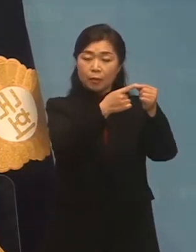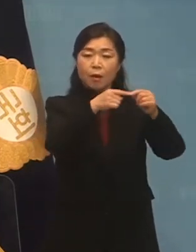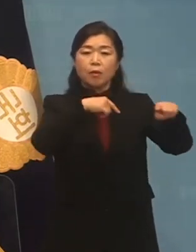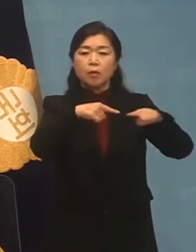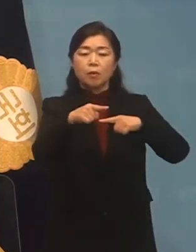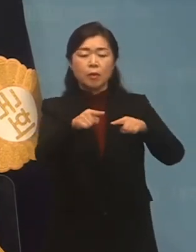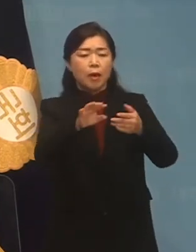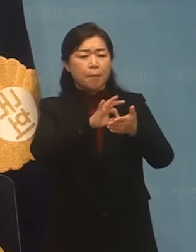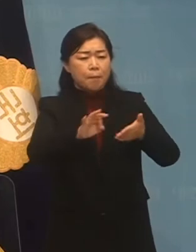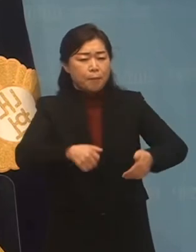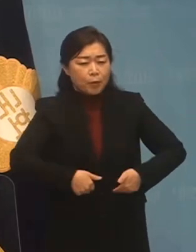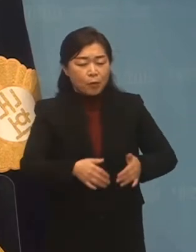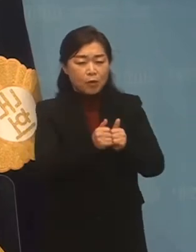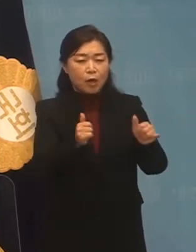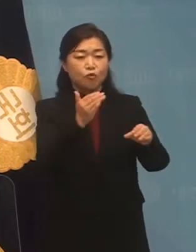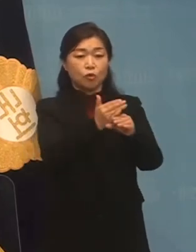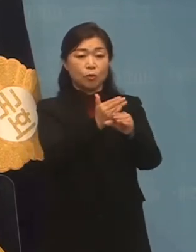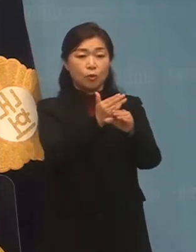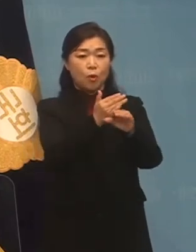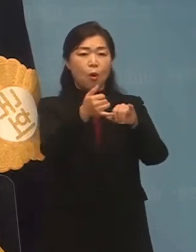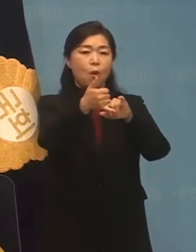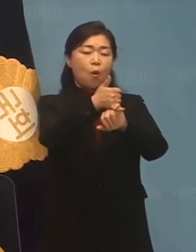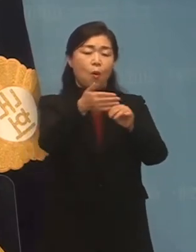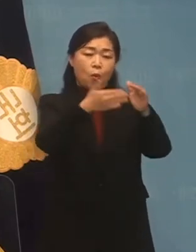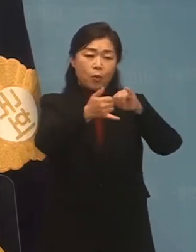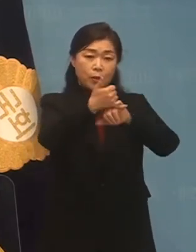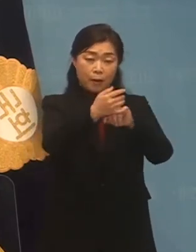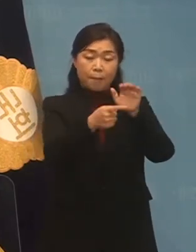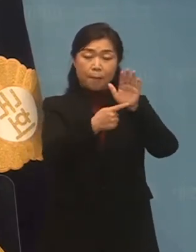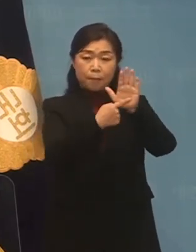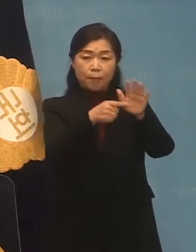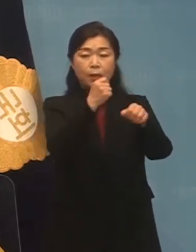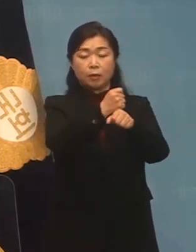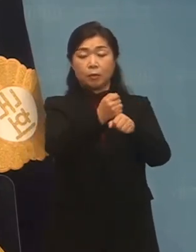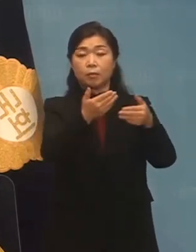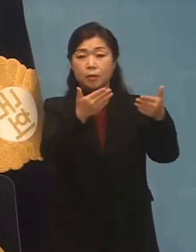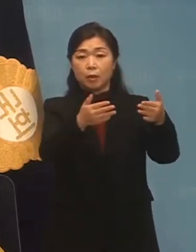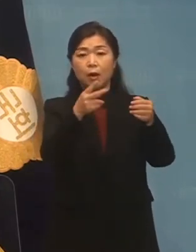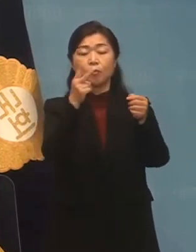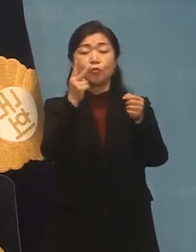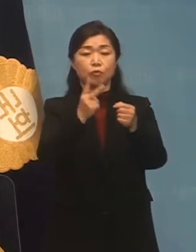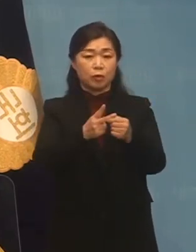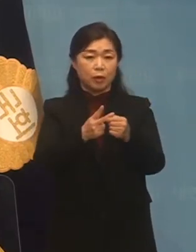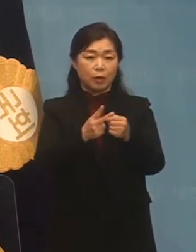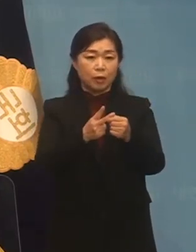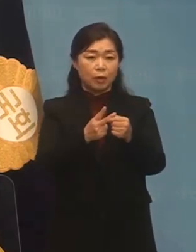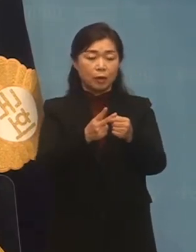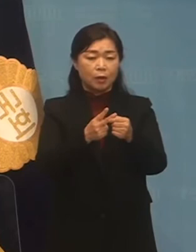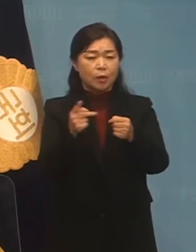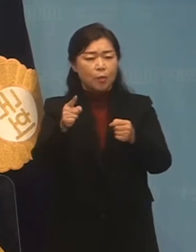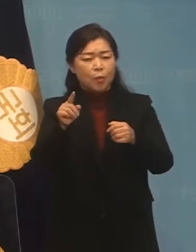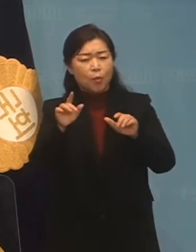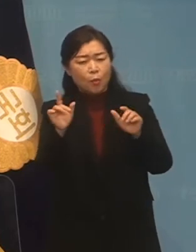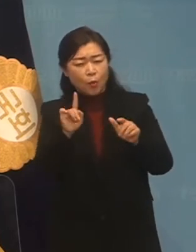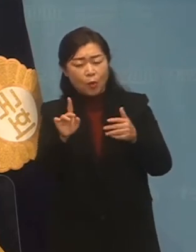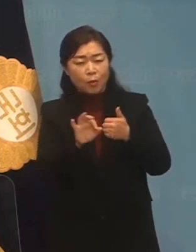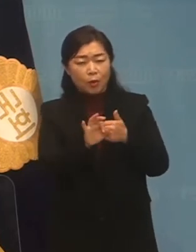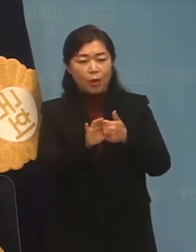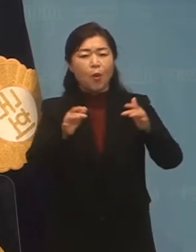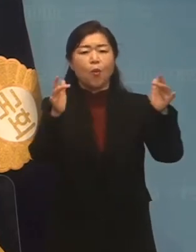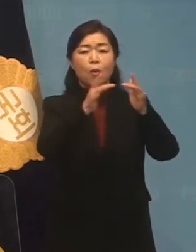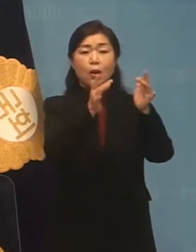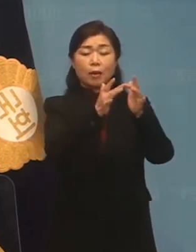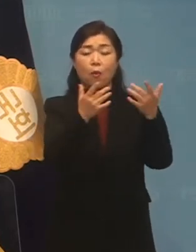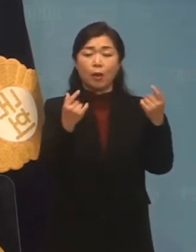정책 수요자 중심으로 공약을 만들겠습니다. 둘째, 노션과 같은